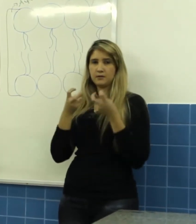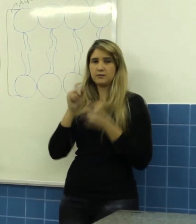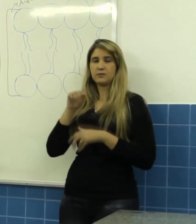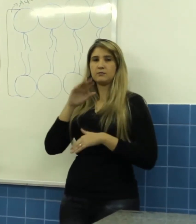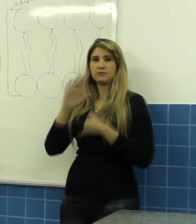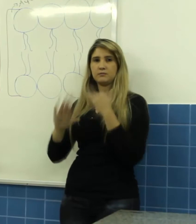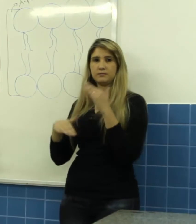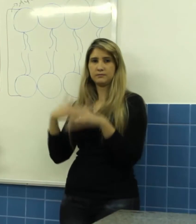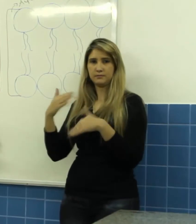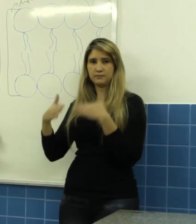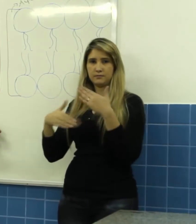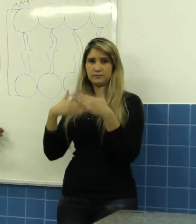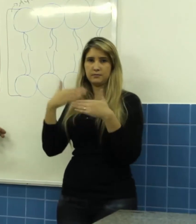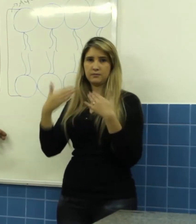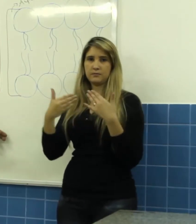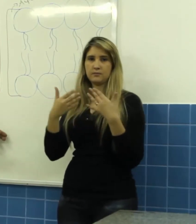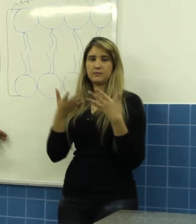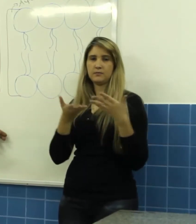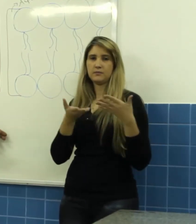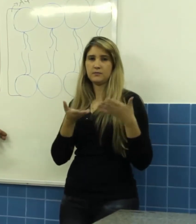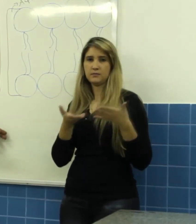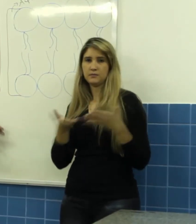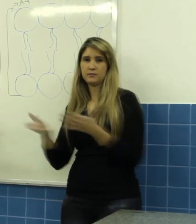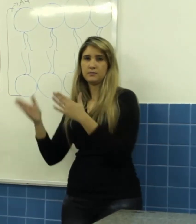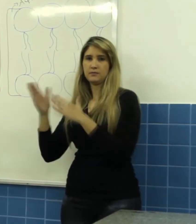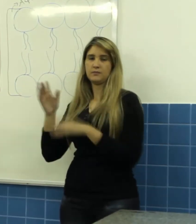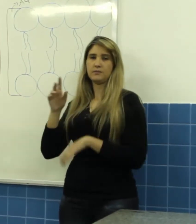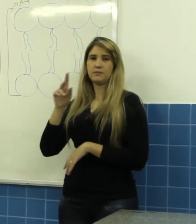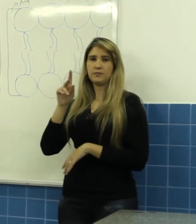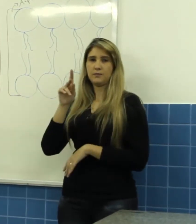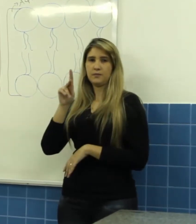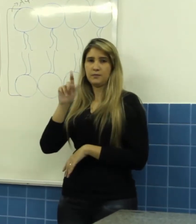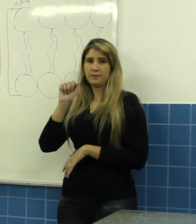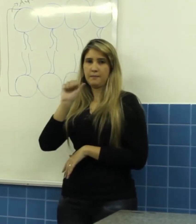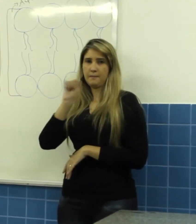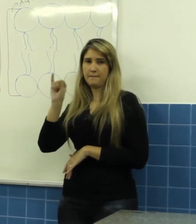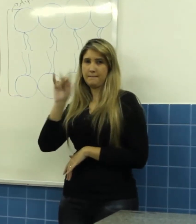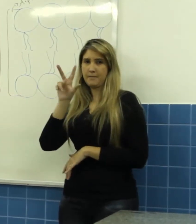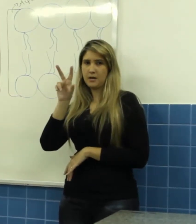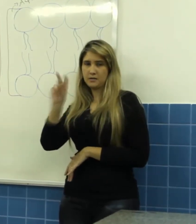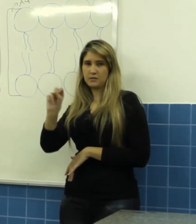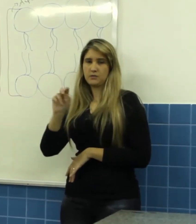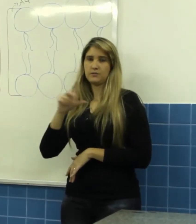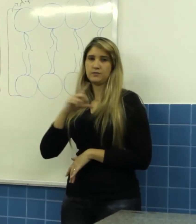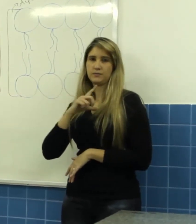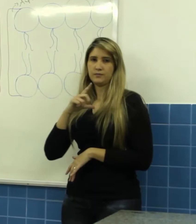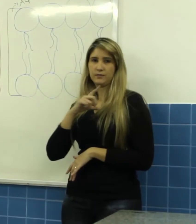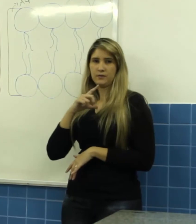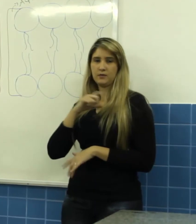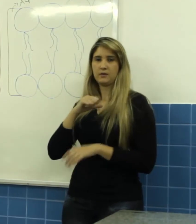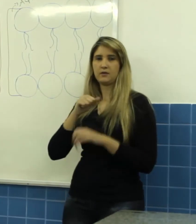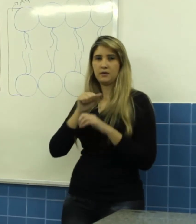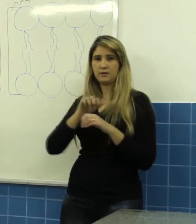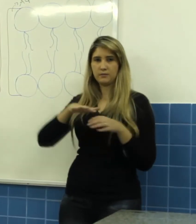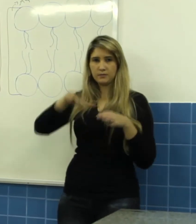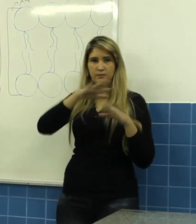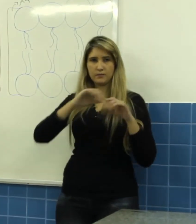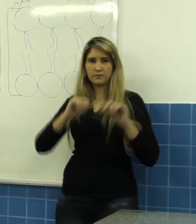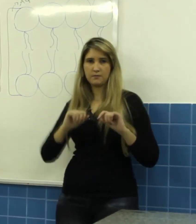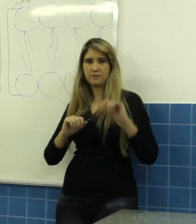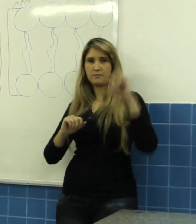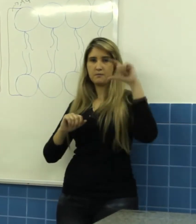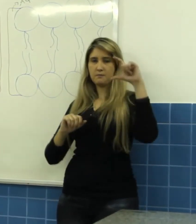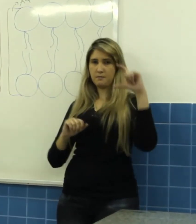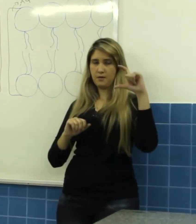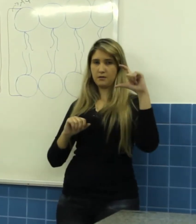processo de transporte passivo, o solvente vai sair do compartimento onde ele está mais